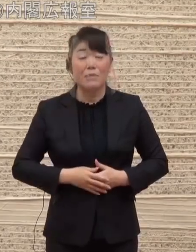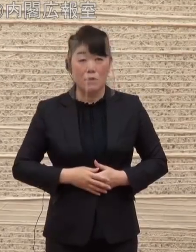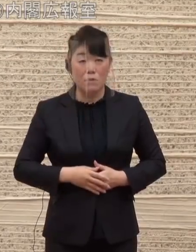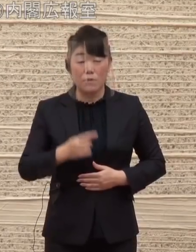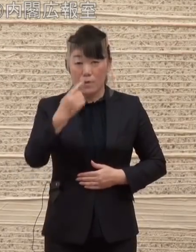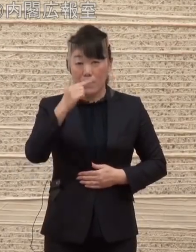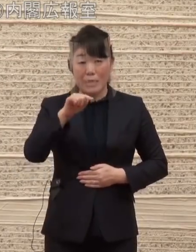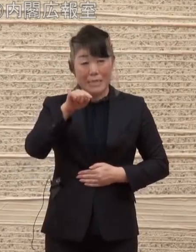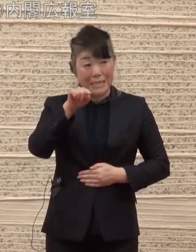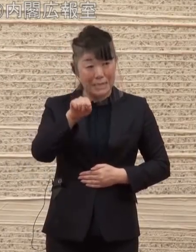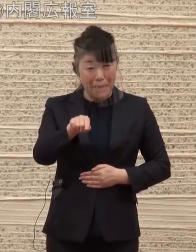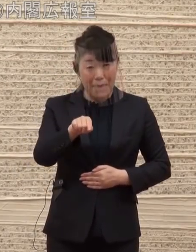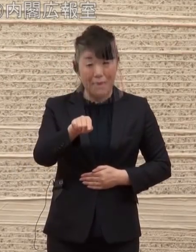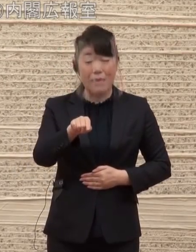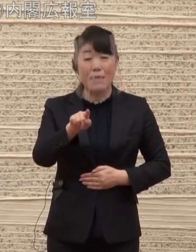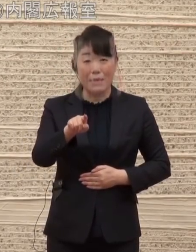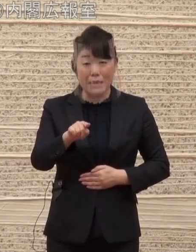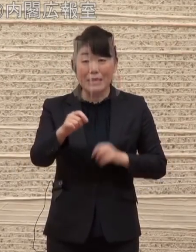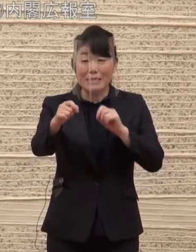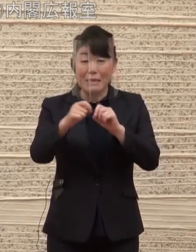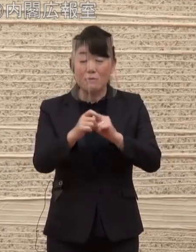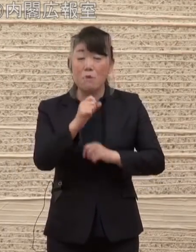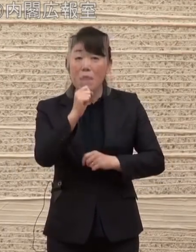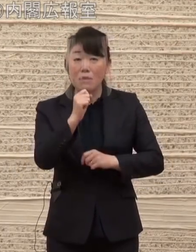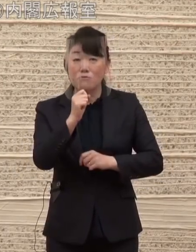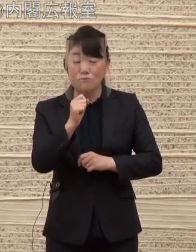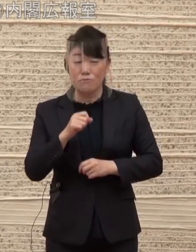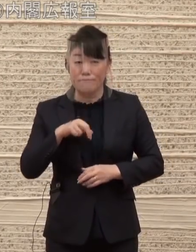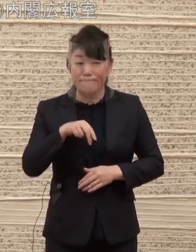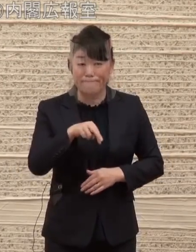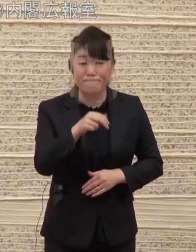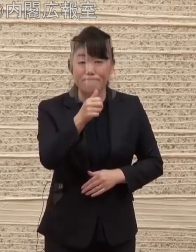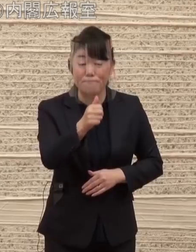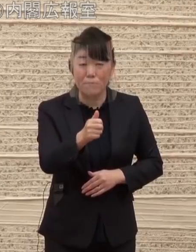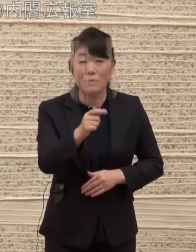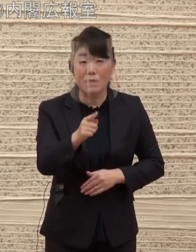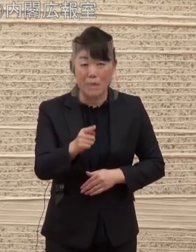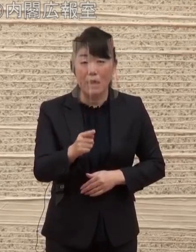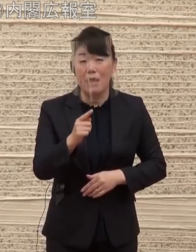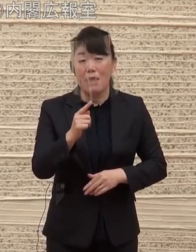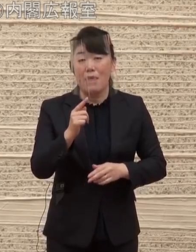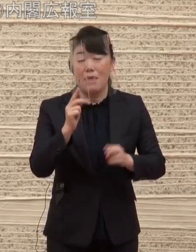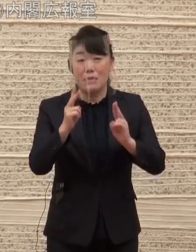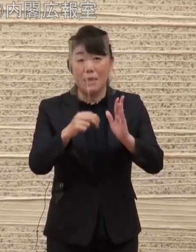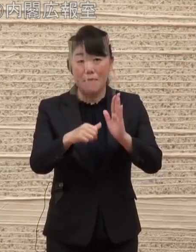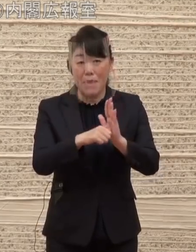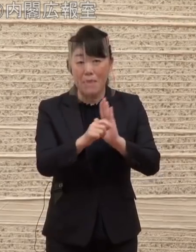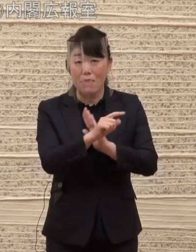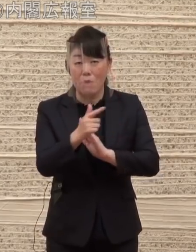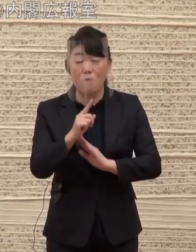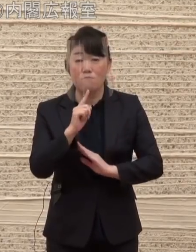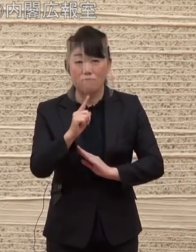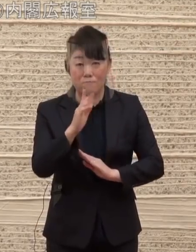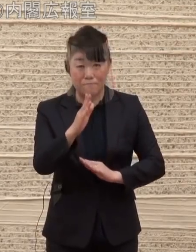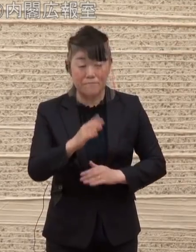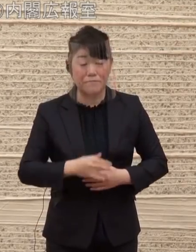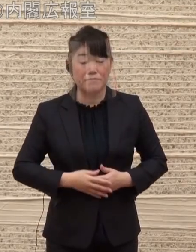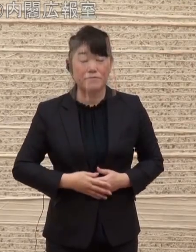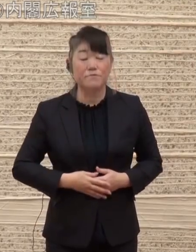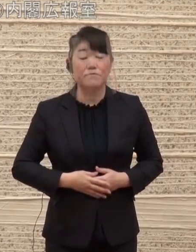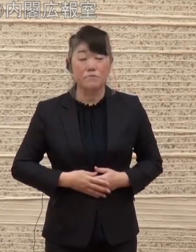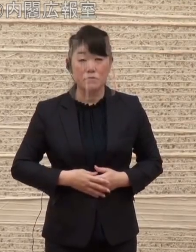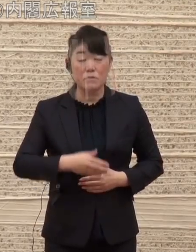指名いたしますのであの近くのマイクにお進み頂きまして所属と名前は明らかにされた上でお願いしたいと思います